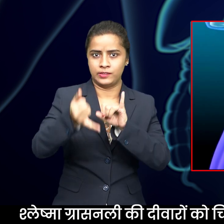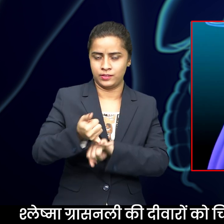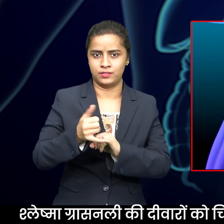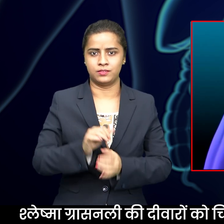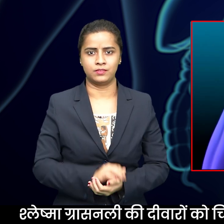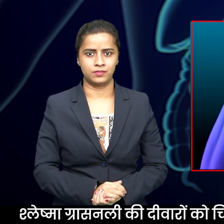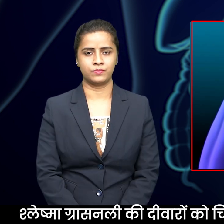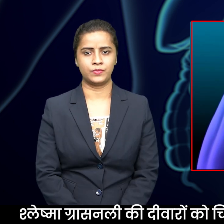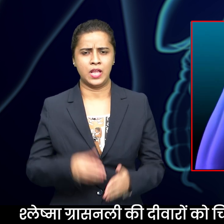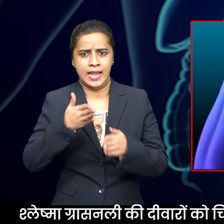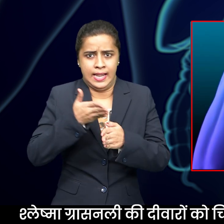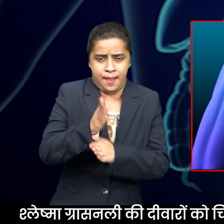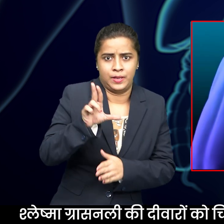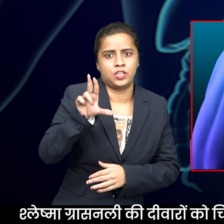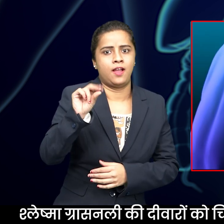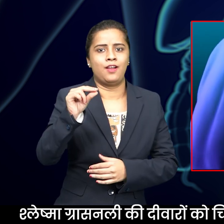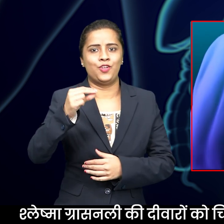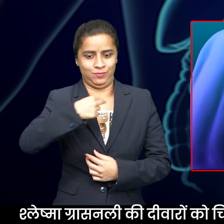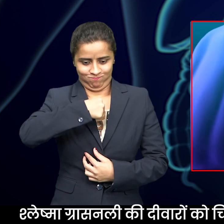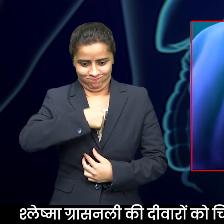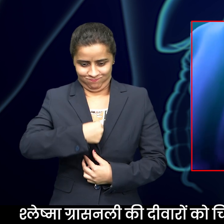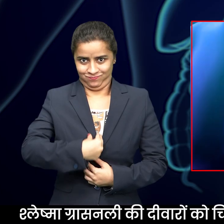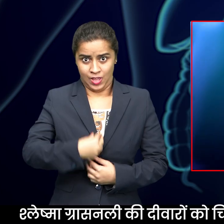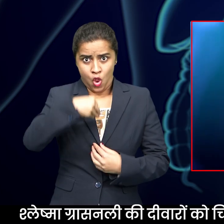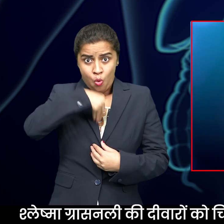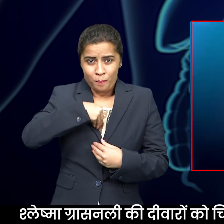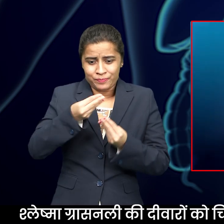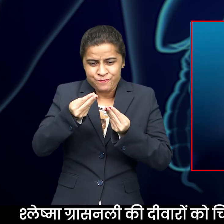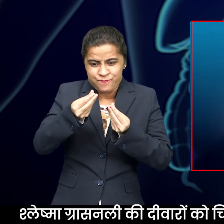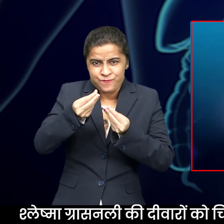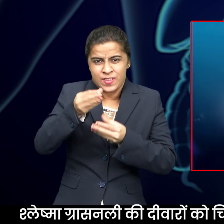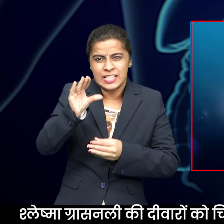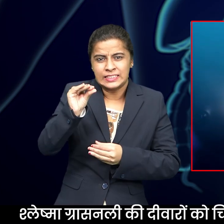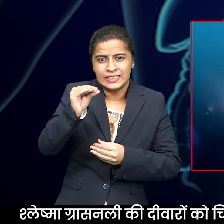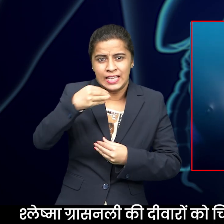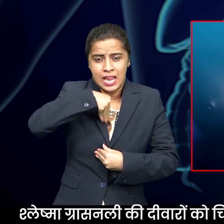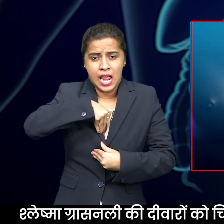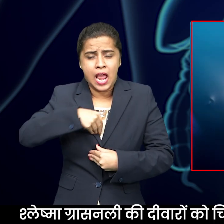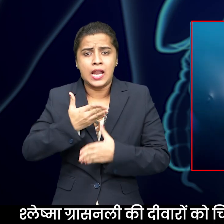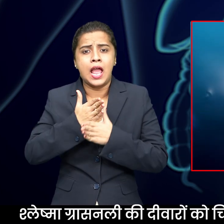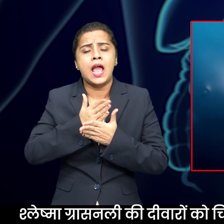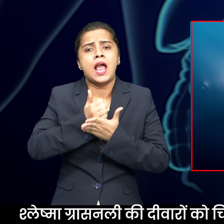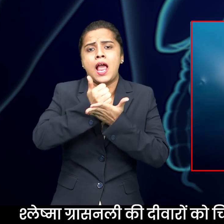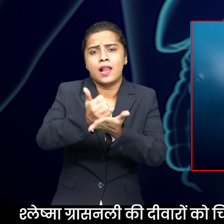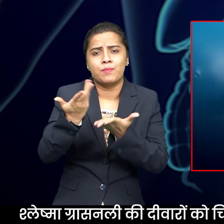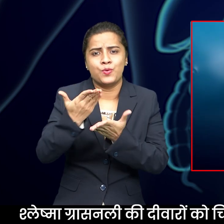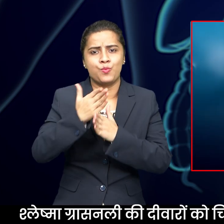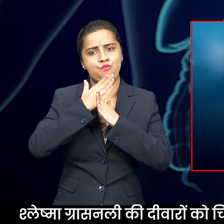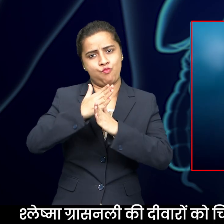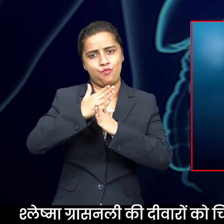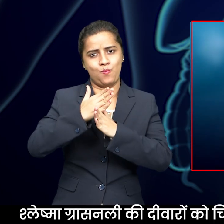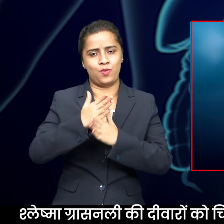है। श्लेष्मा ग्रास नली की दीवारों को चिकना बनाता है और उन्हें नुकसान